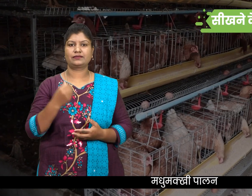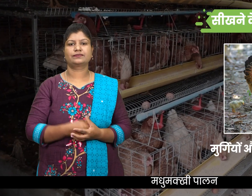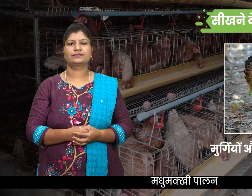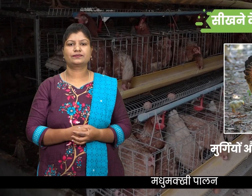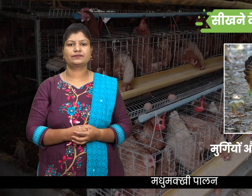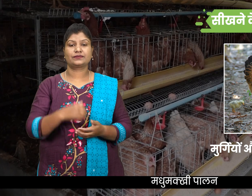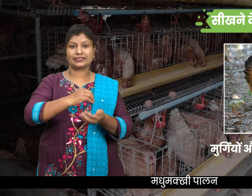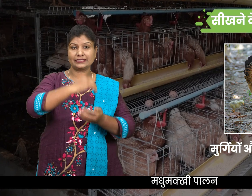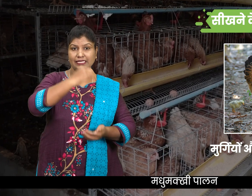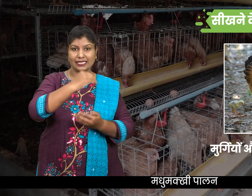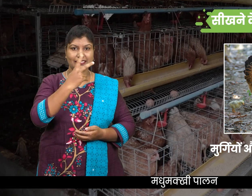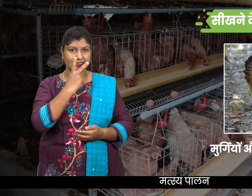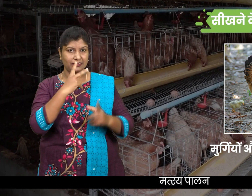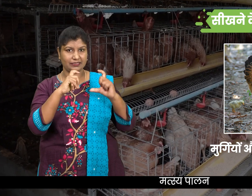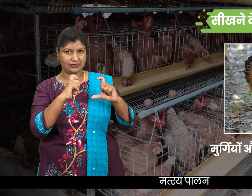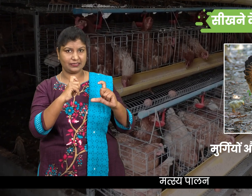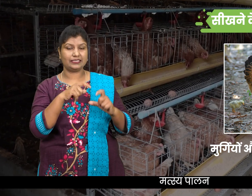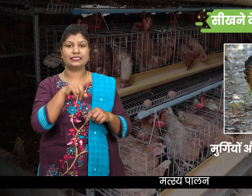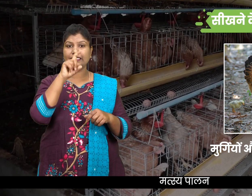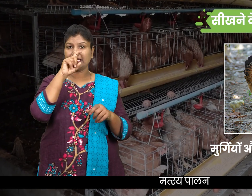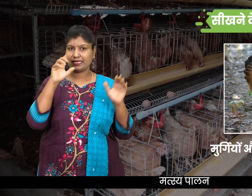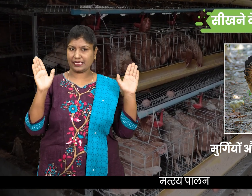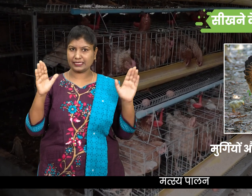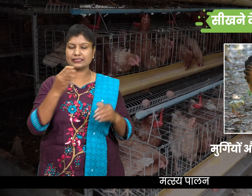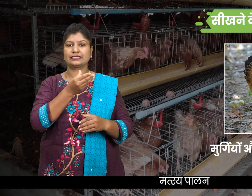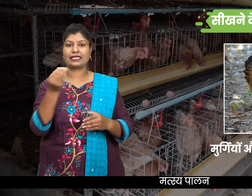मधुमक्खी पालन, मत्स्य पालन।